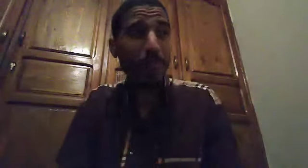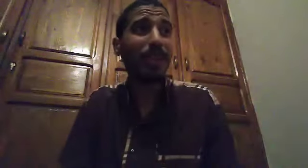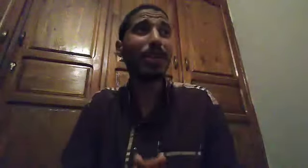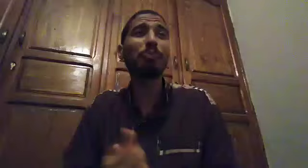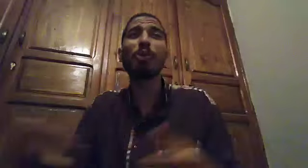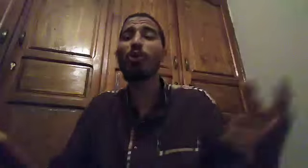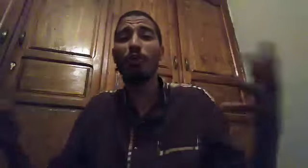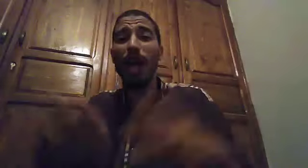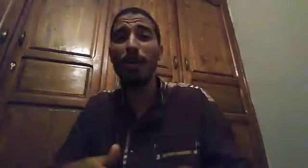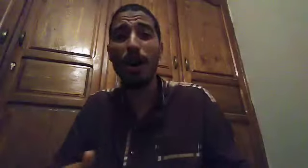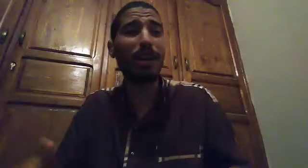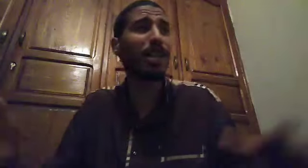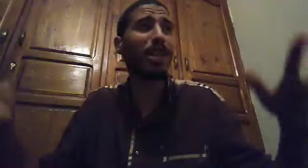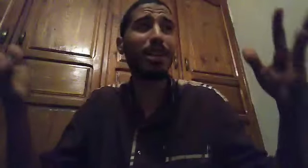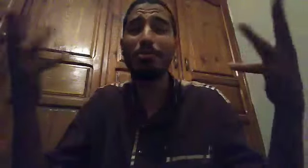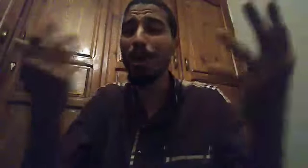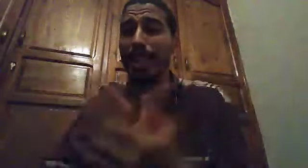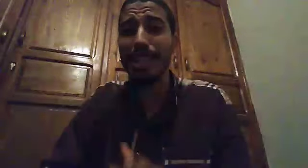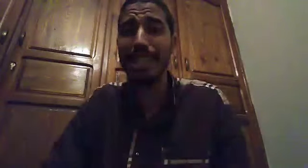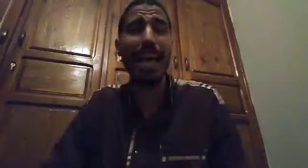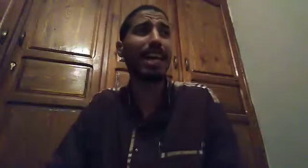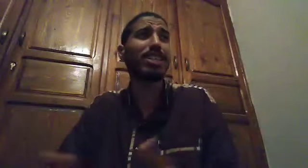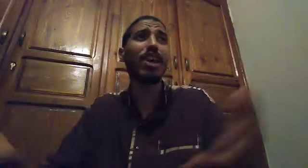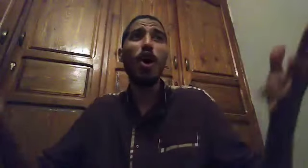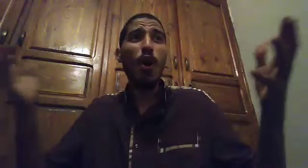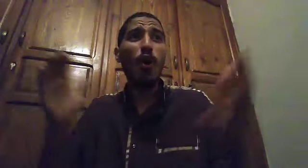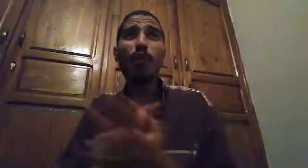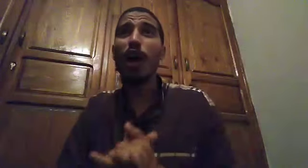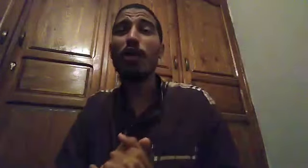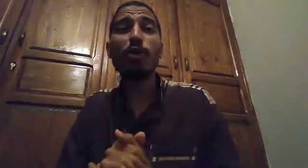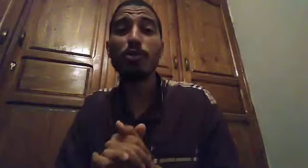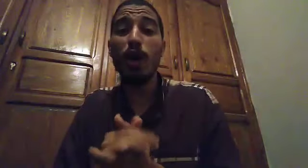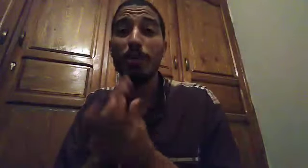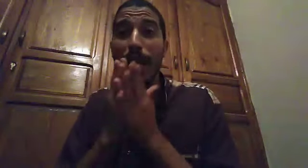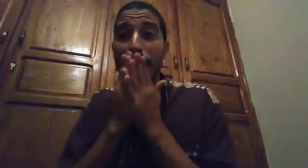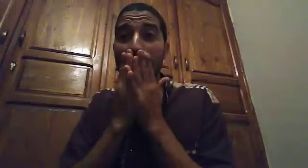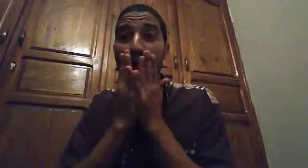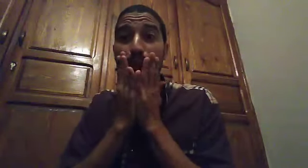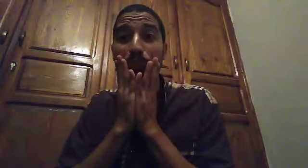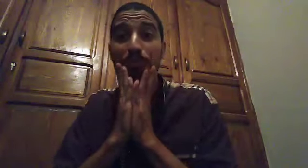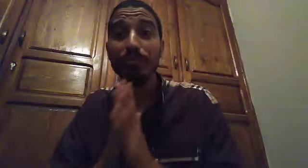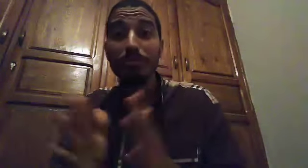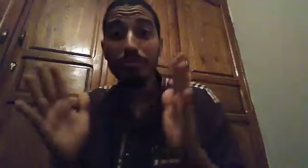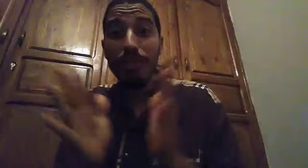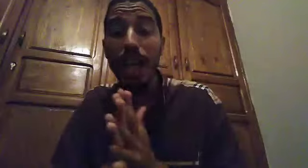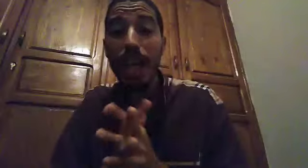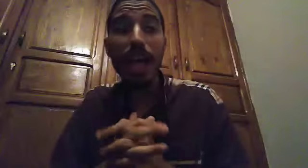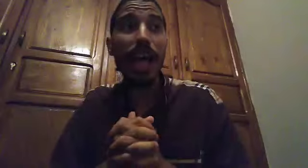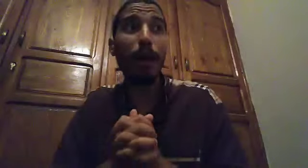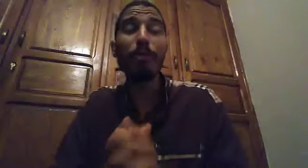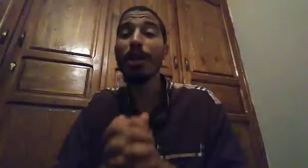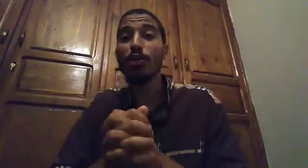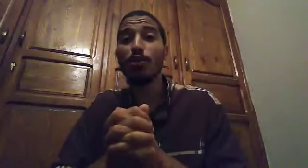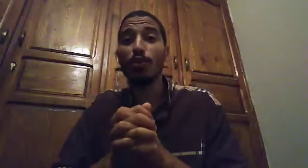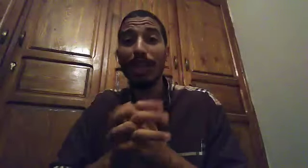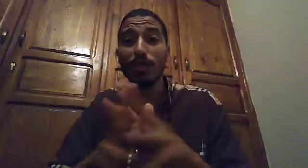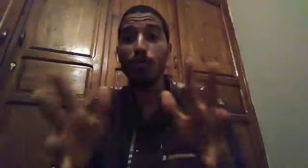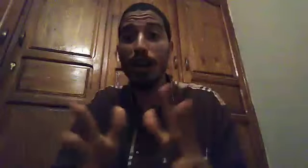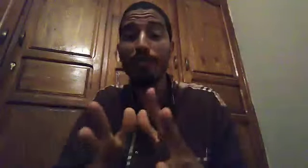دي بول وفعلها مارتينيز الحارس وفعلوها مجموعة من اللاعبين. قبل ما نهضروا على شنو وقع في